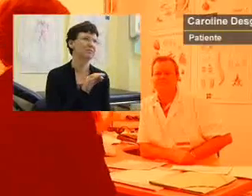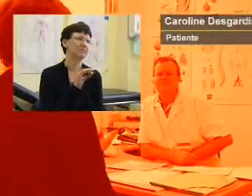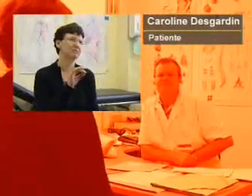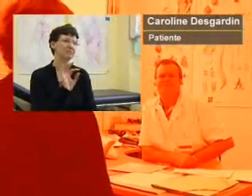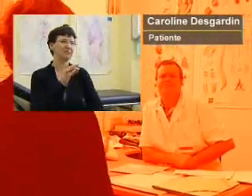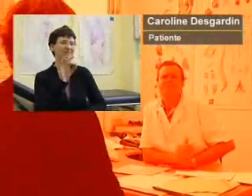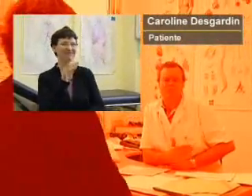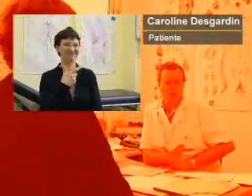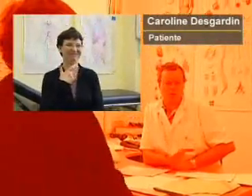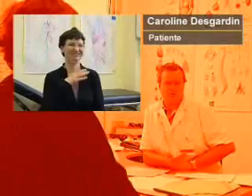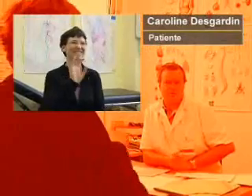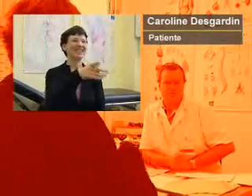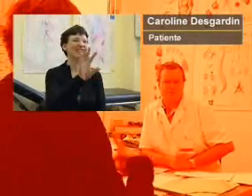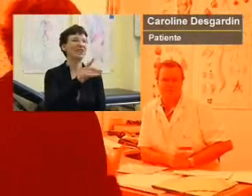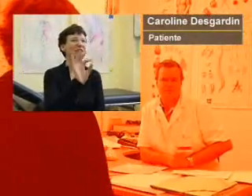compliqué.